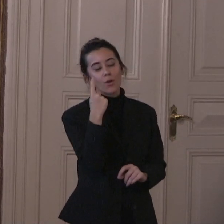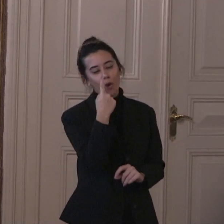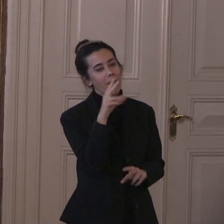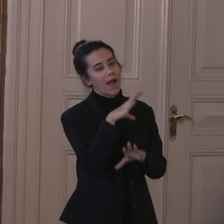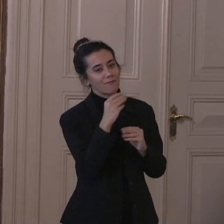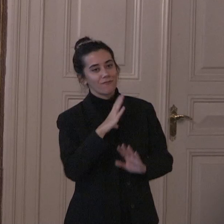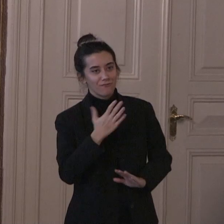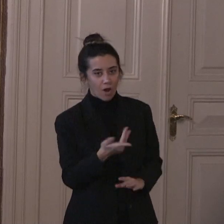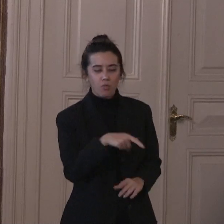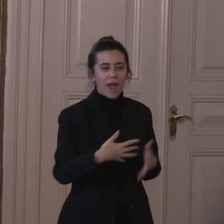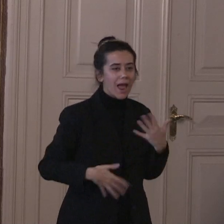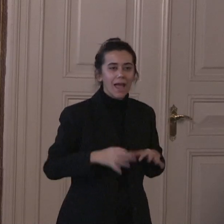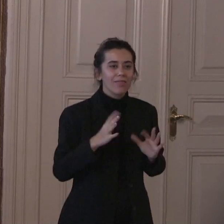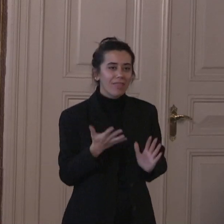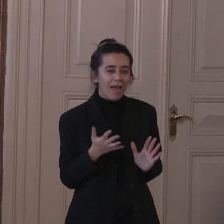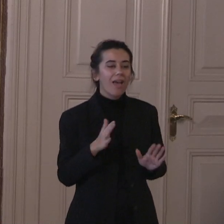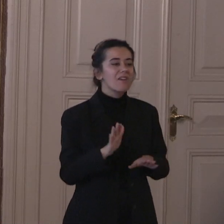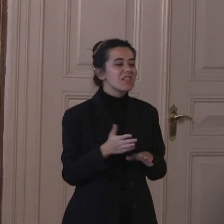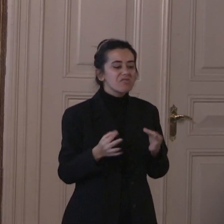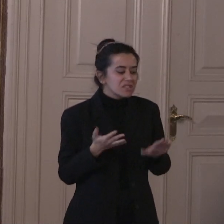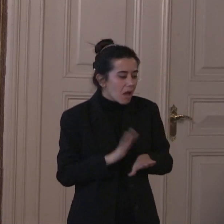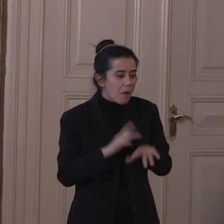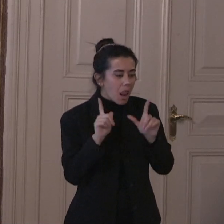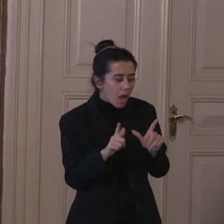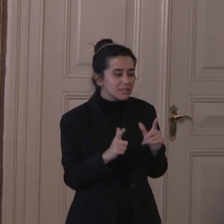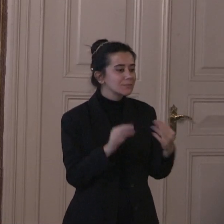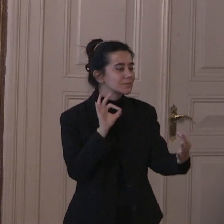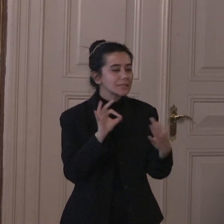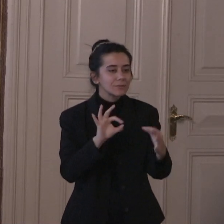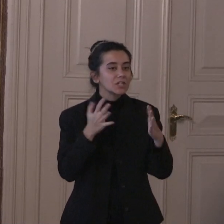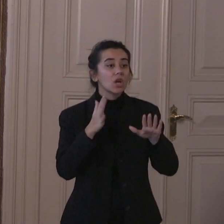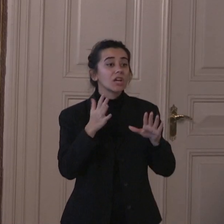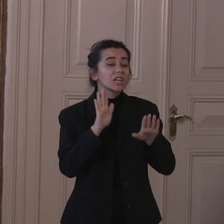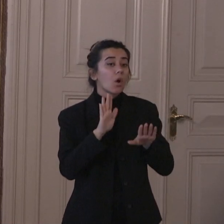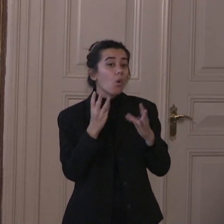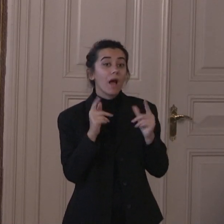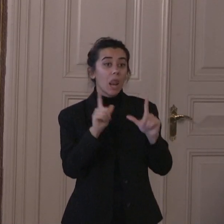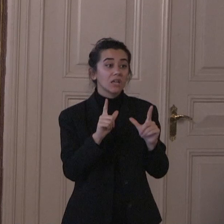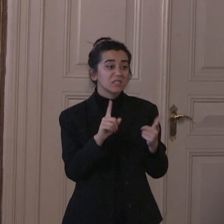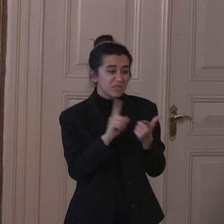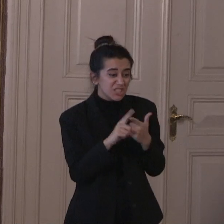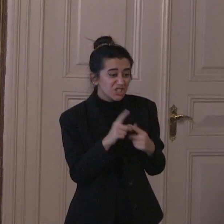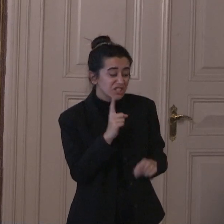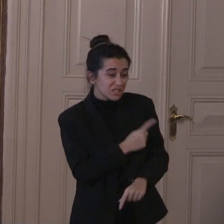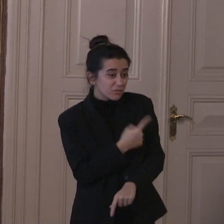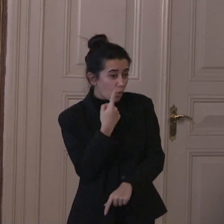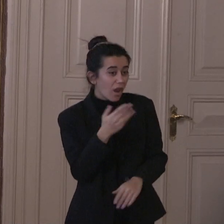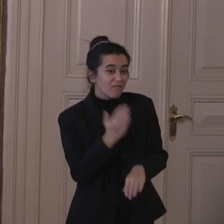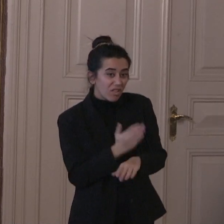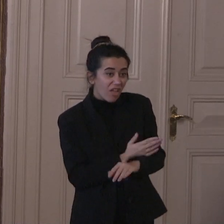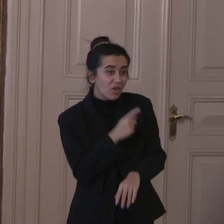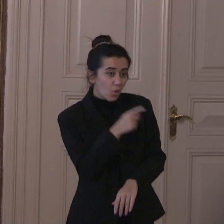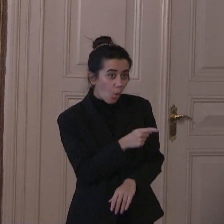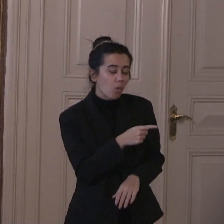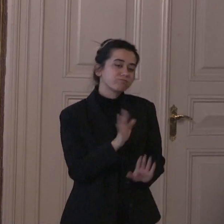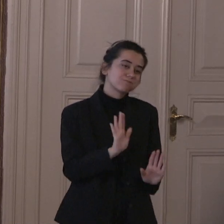nedir, işte engeller nasıl davranmalı, ikinci sınıf vatandaş mıdır? Bunların hepsini böyle olmadığını burada öğrendim. İnanılmaz